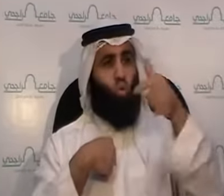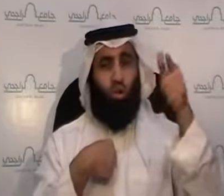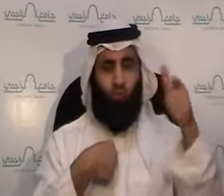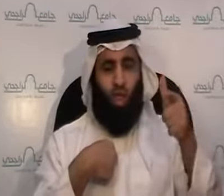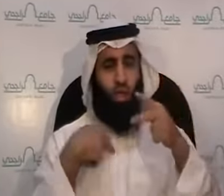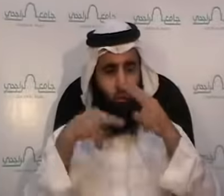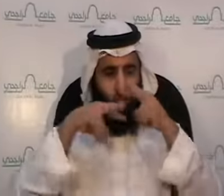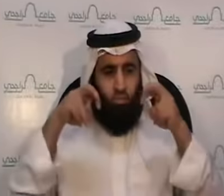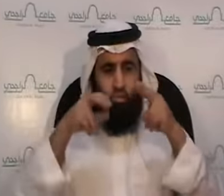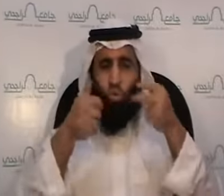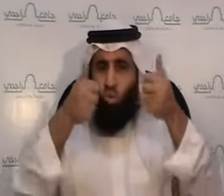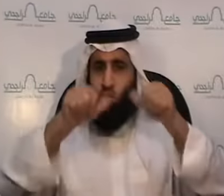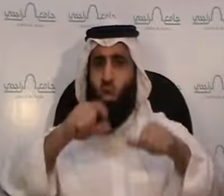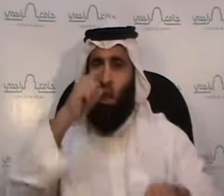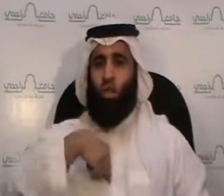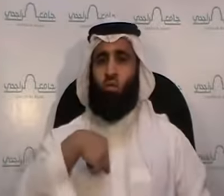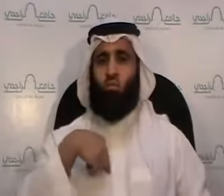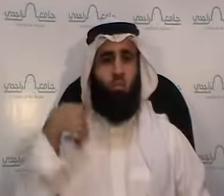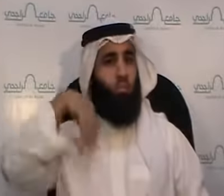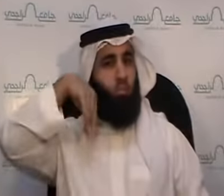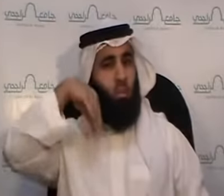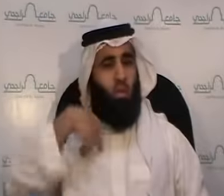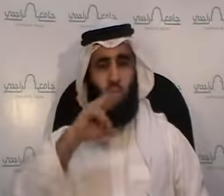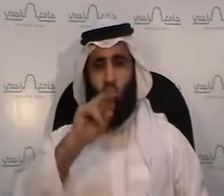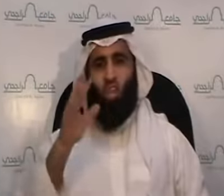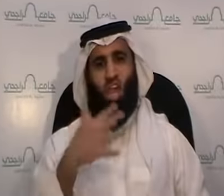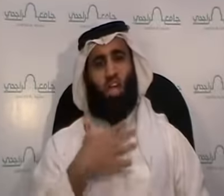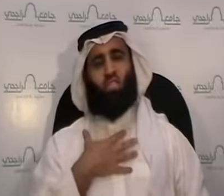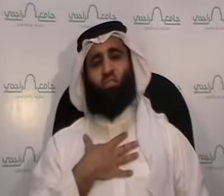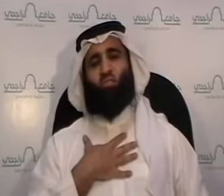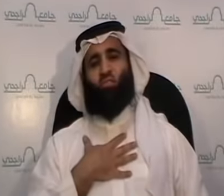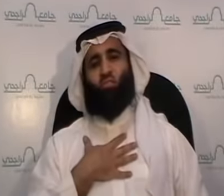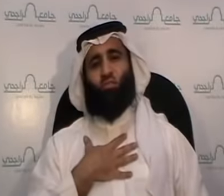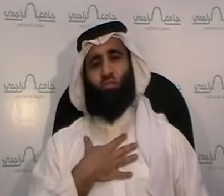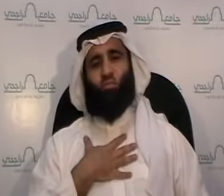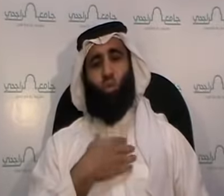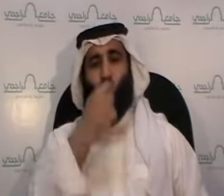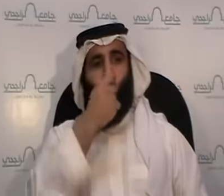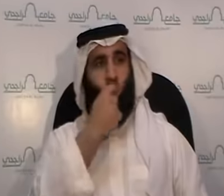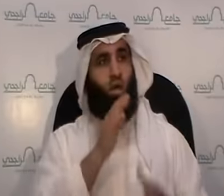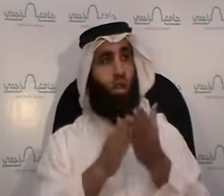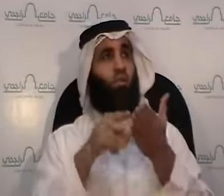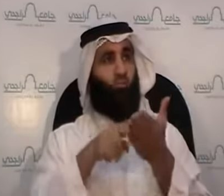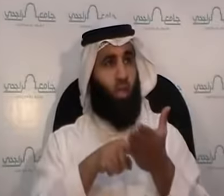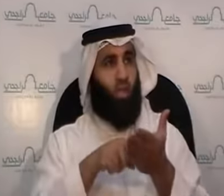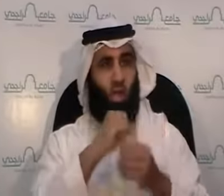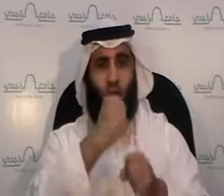دون أن يكون له رأي فيما يعمل ويقول وفق الكتاب والسنة. فإن فعل ذلك